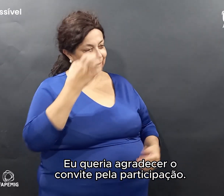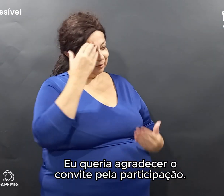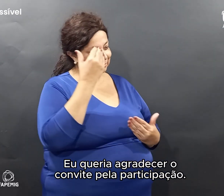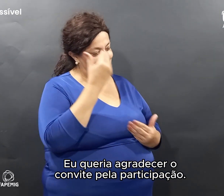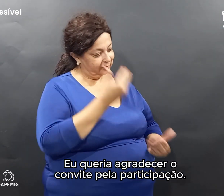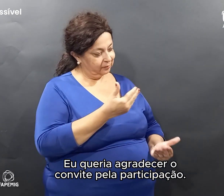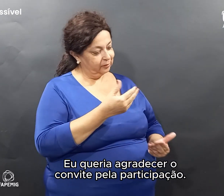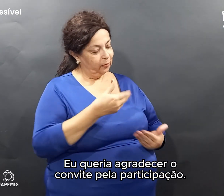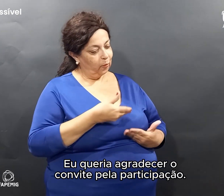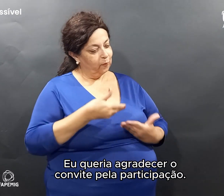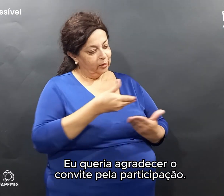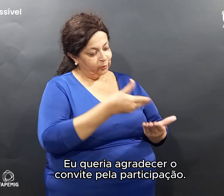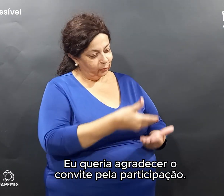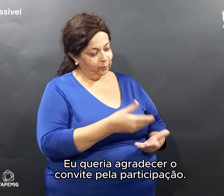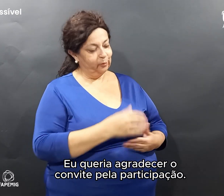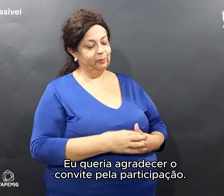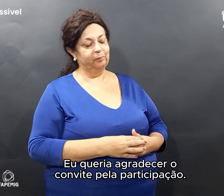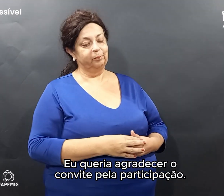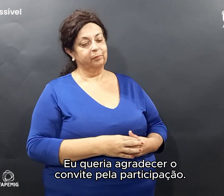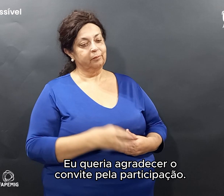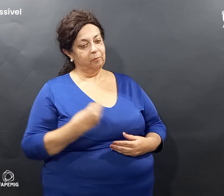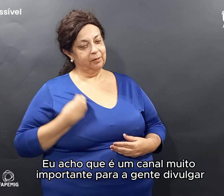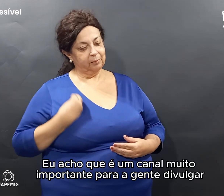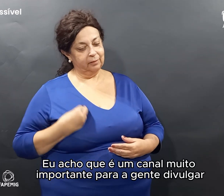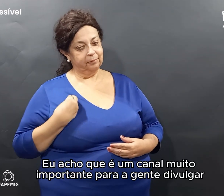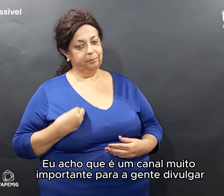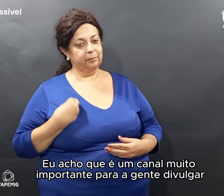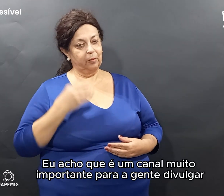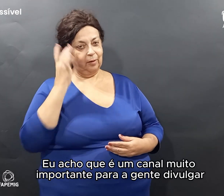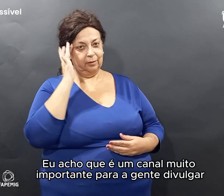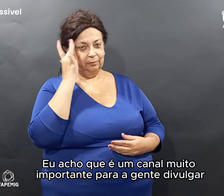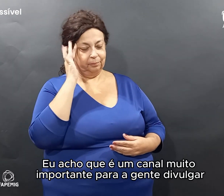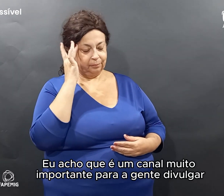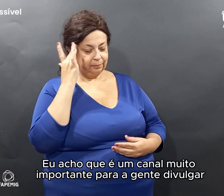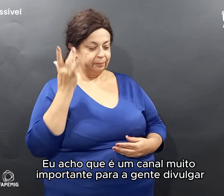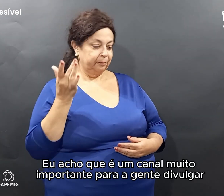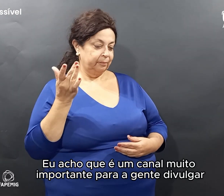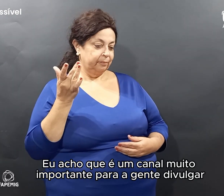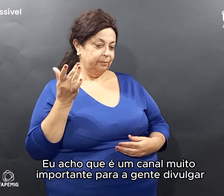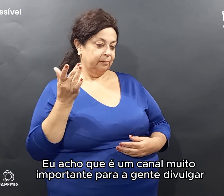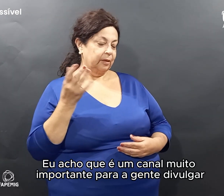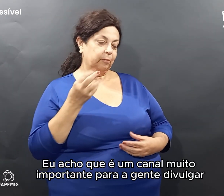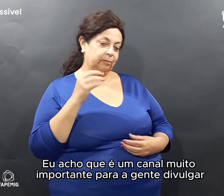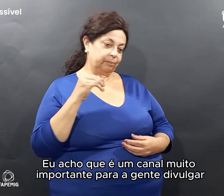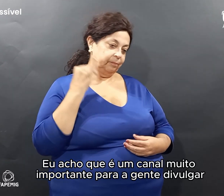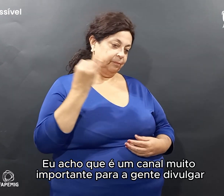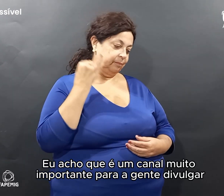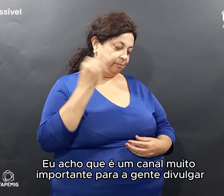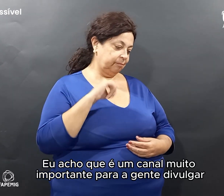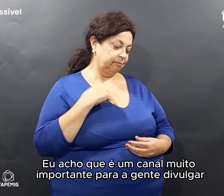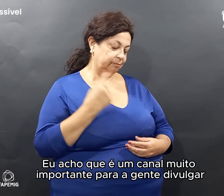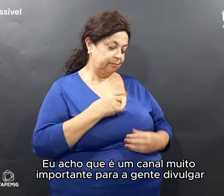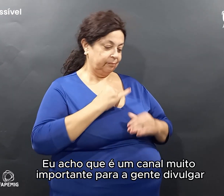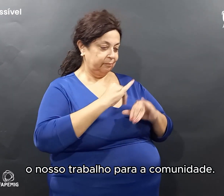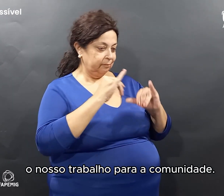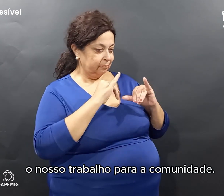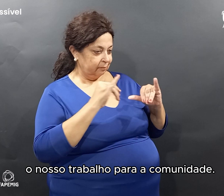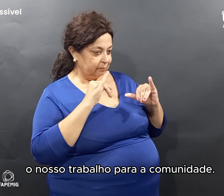né, o convite, pela participação. Eu acho que é um canal aí muito importante para a gente divulgar o